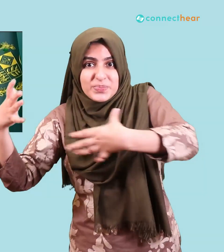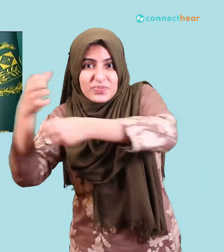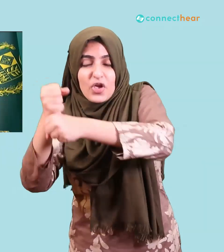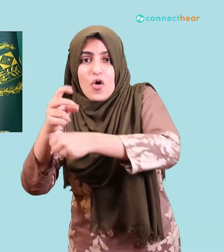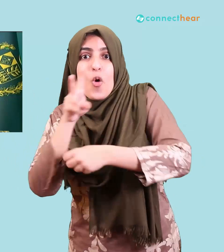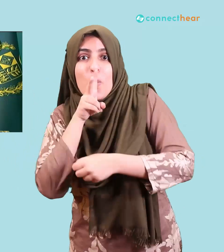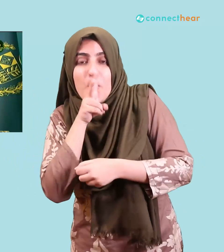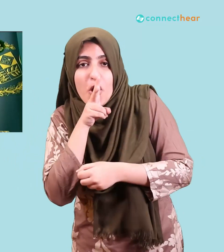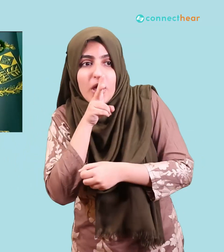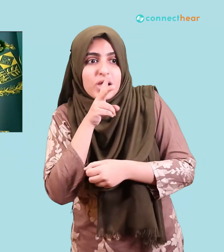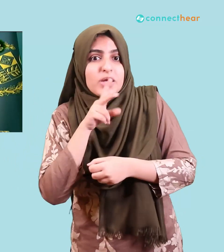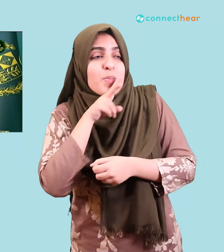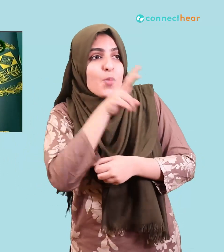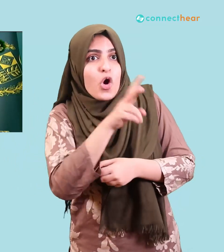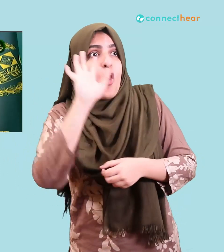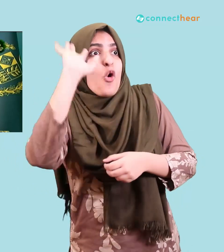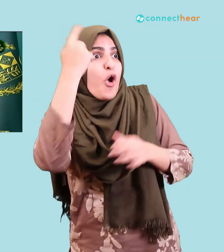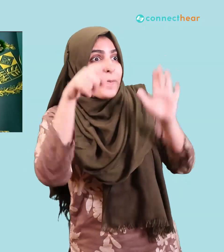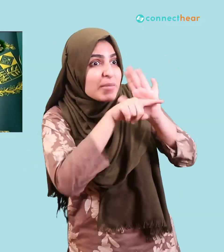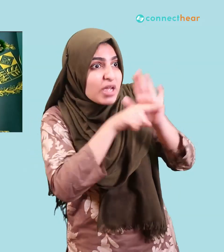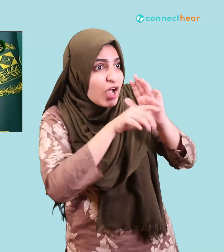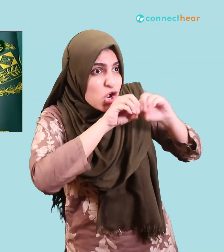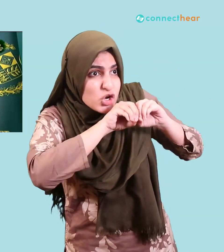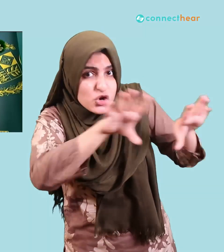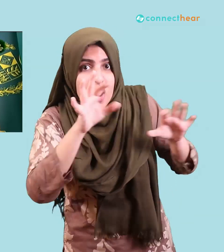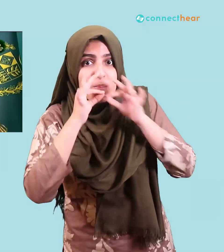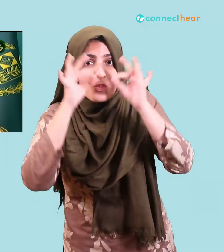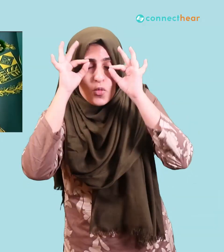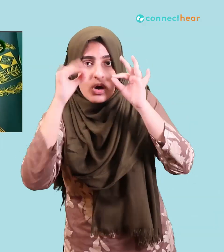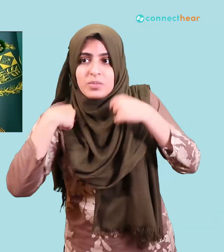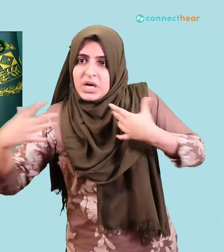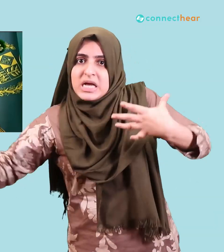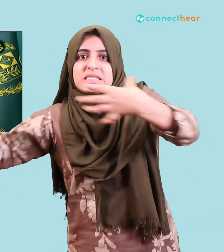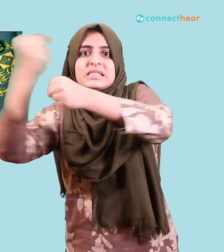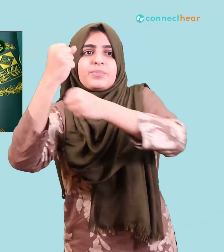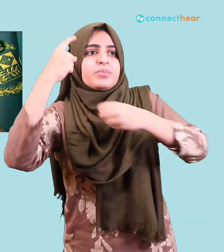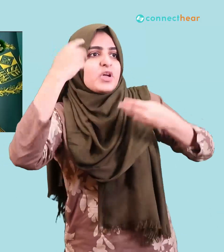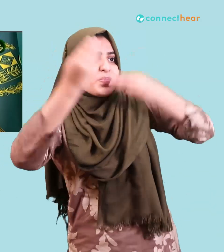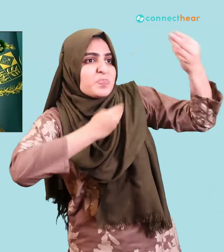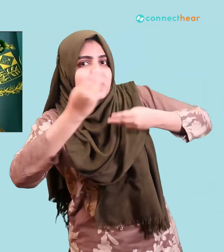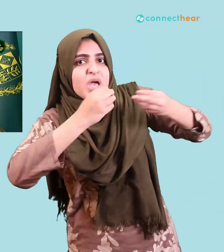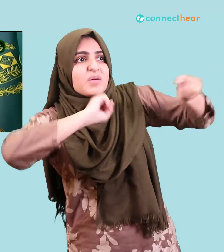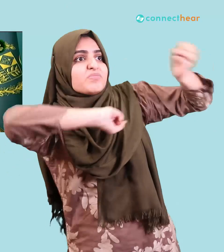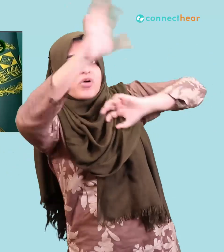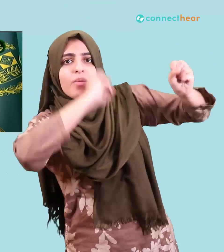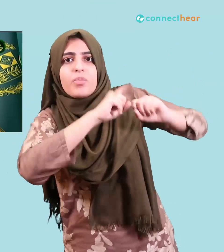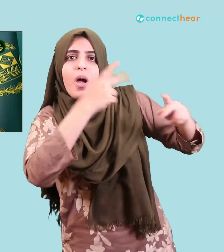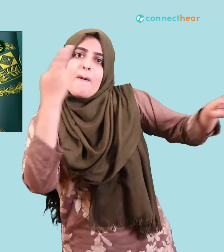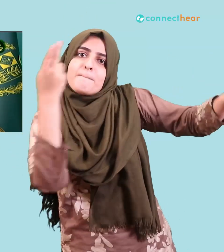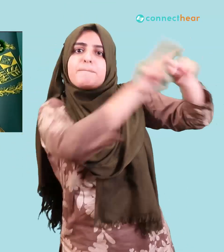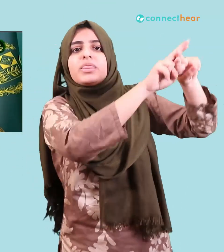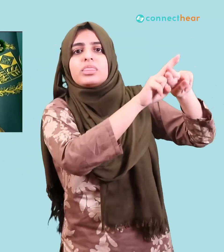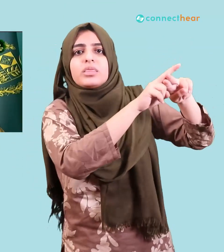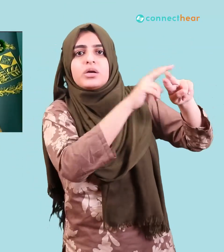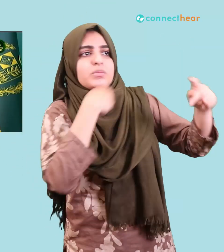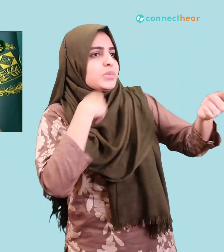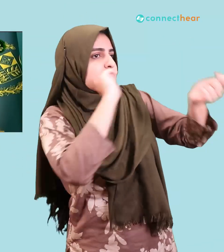میں سے اس طرح کیا گیا تو ہم سارے مل کے ان کا ٹریڈ بوائیکاٹ کریں گے، ان کی ہم چیزیں نہیں خریدیں